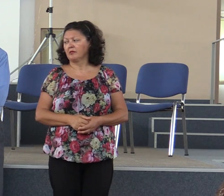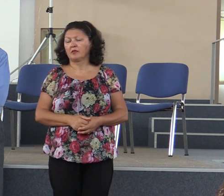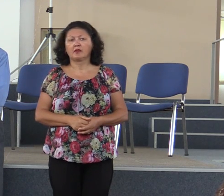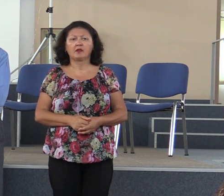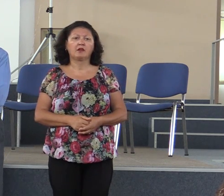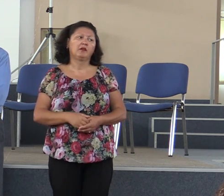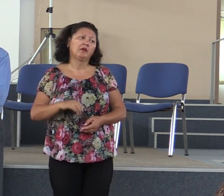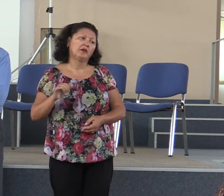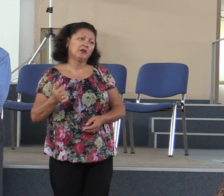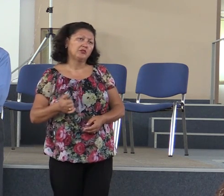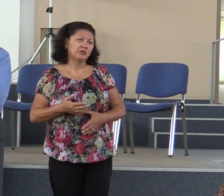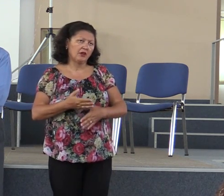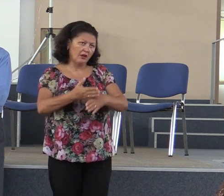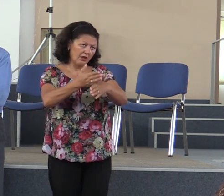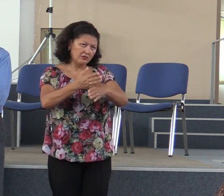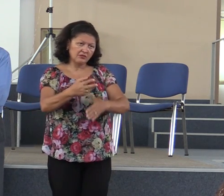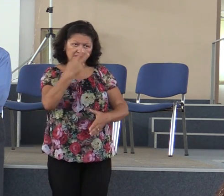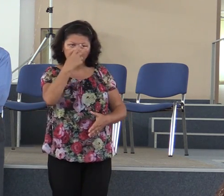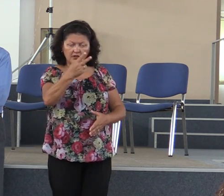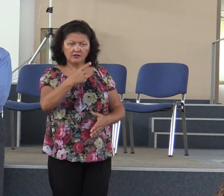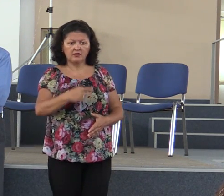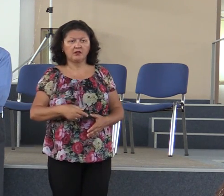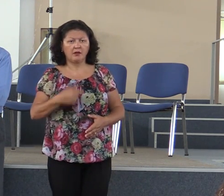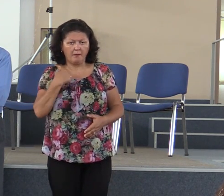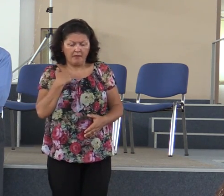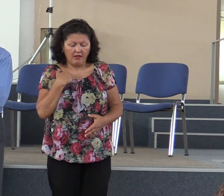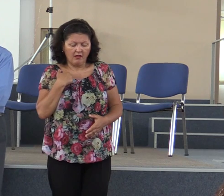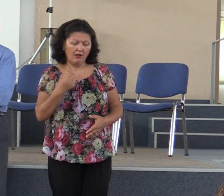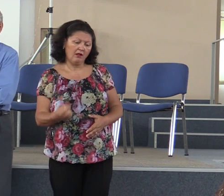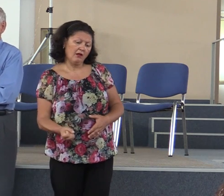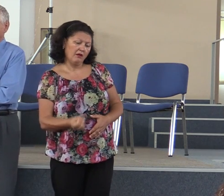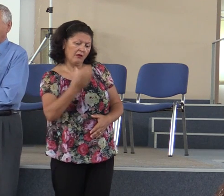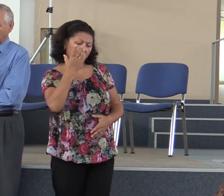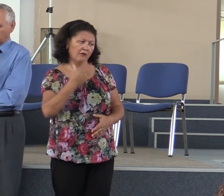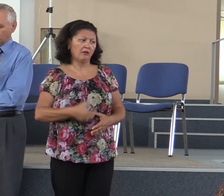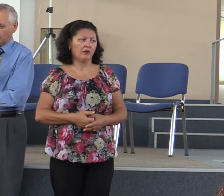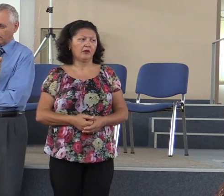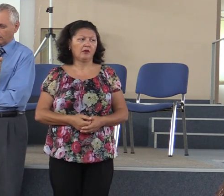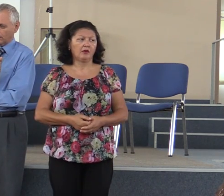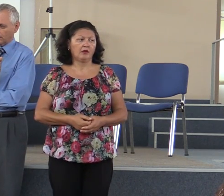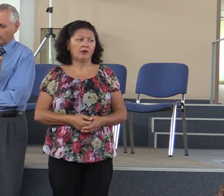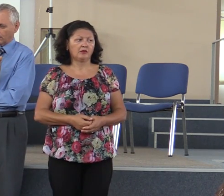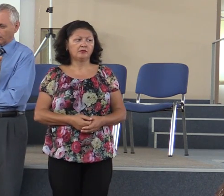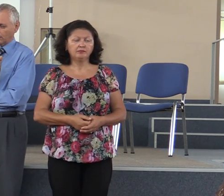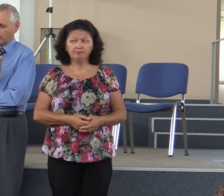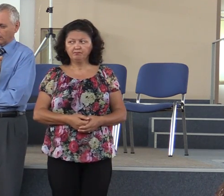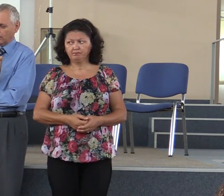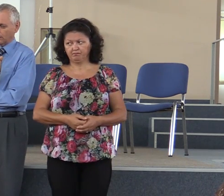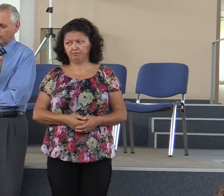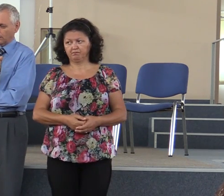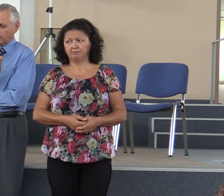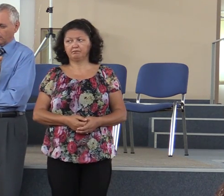Și aceasta l-a ajutat să se vadă pe sine într-un mod nou. And then that led him to